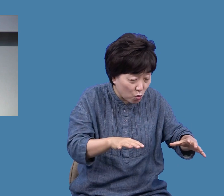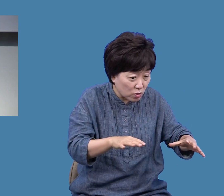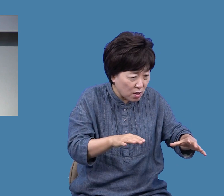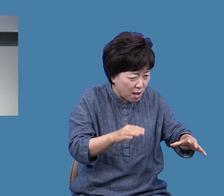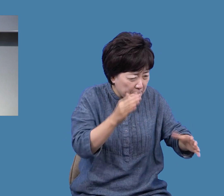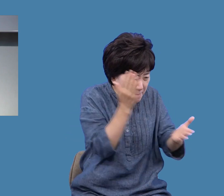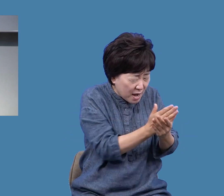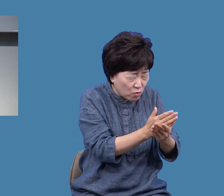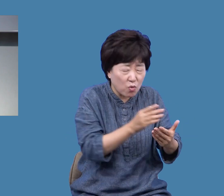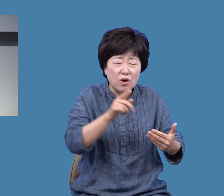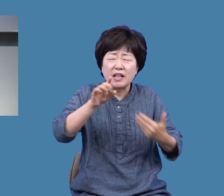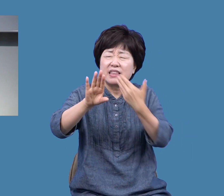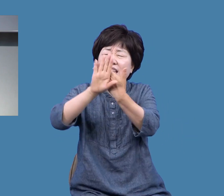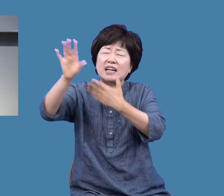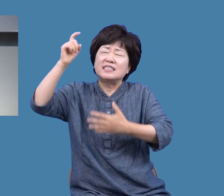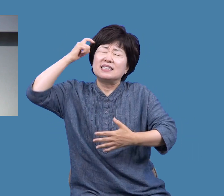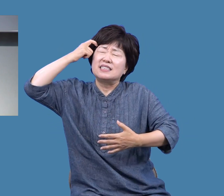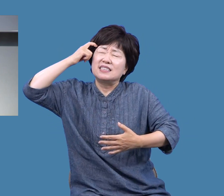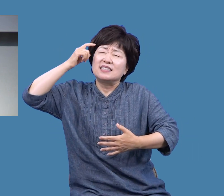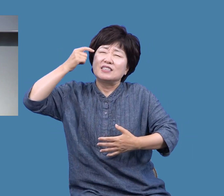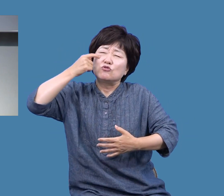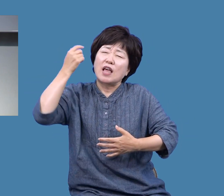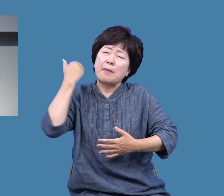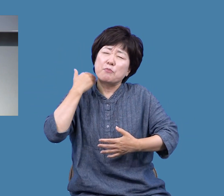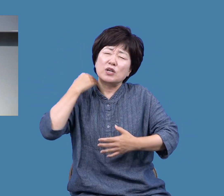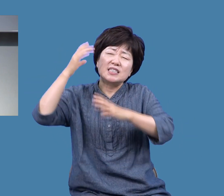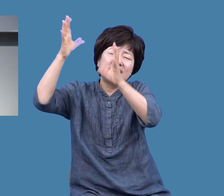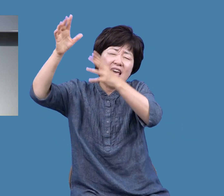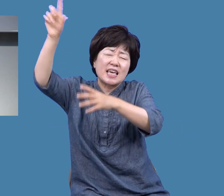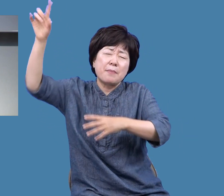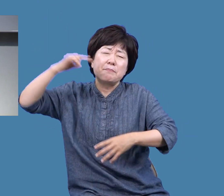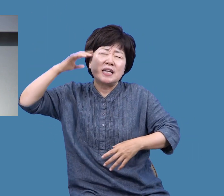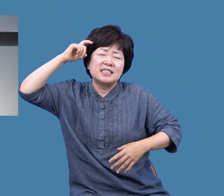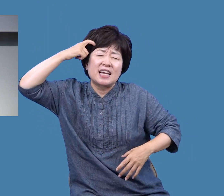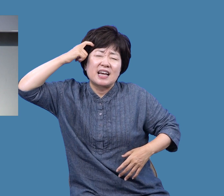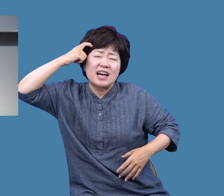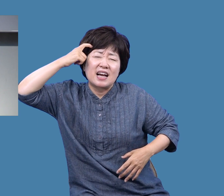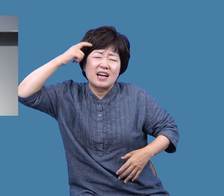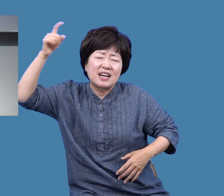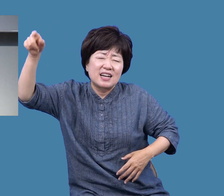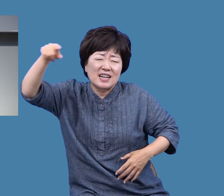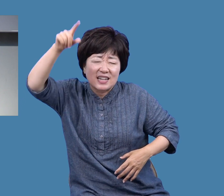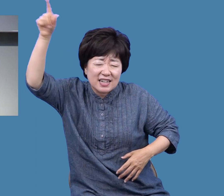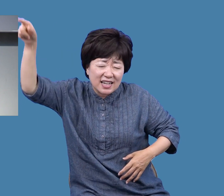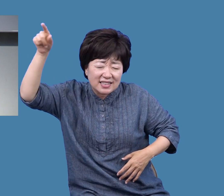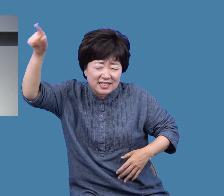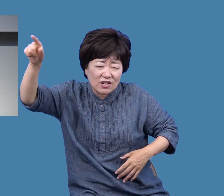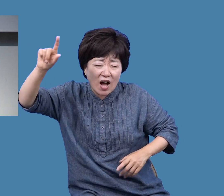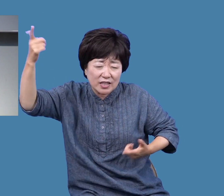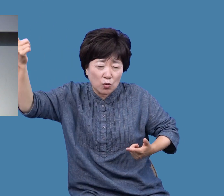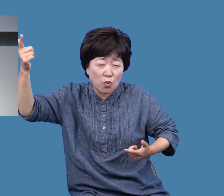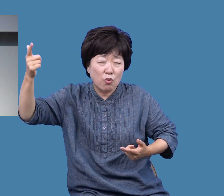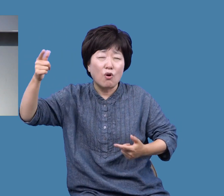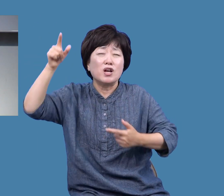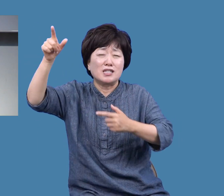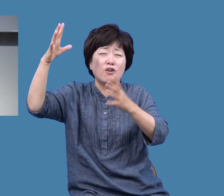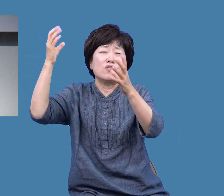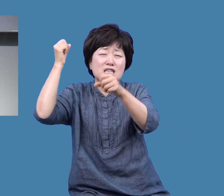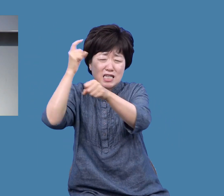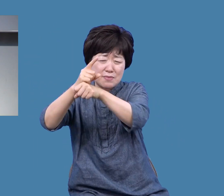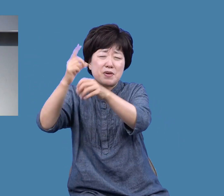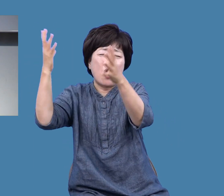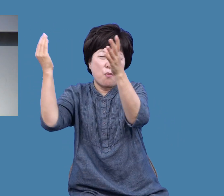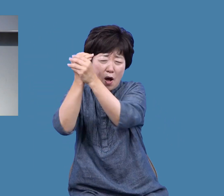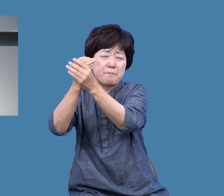아니야. 그런데 그 세계는 이미 우리 안에 완전화되는 거야. 그것이 내가 더